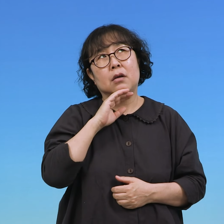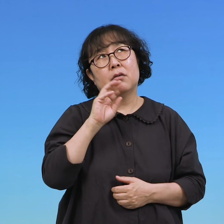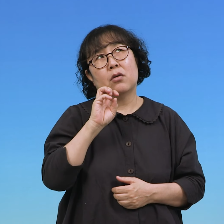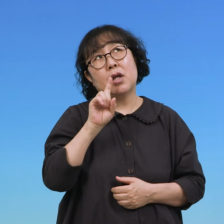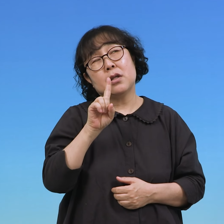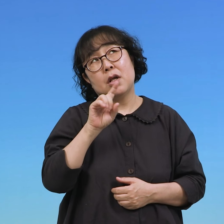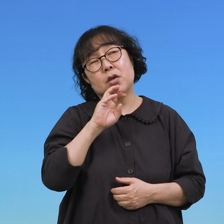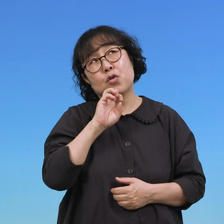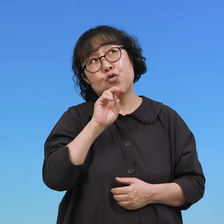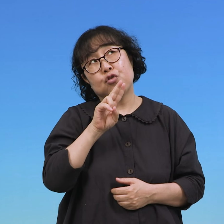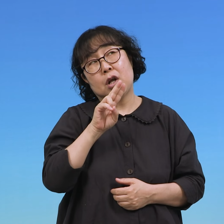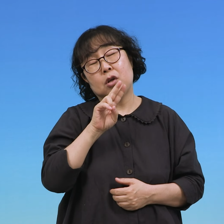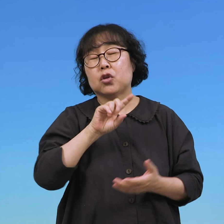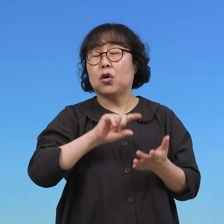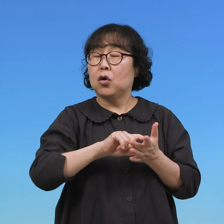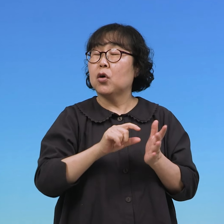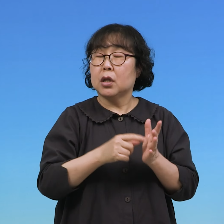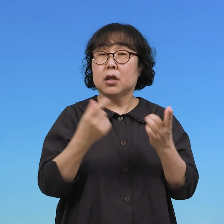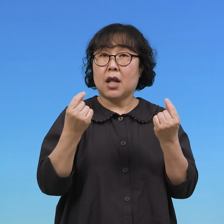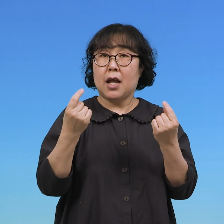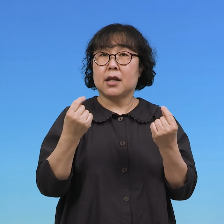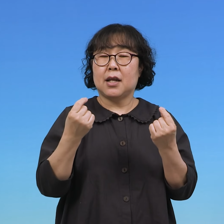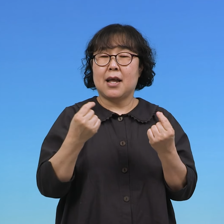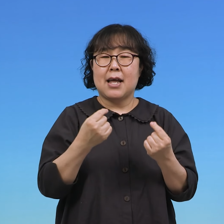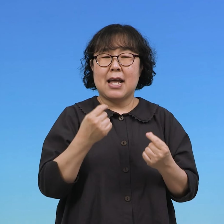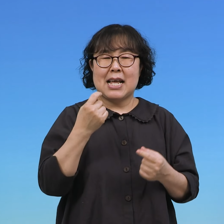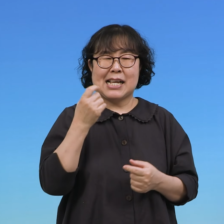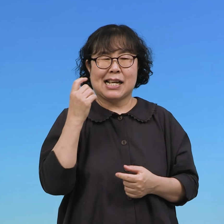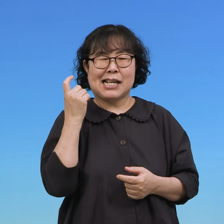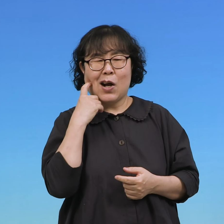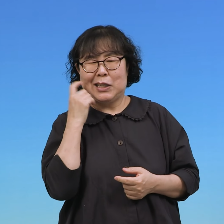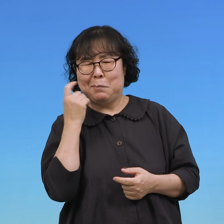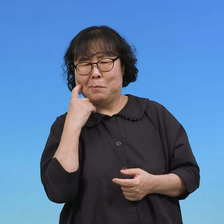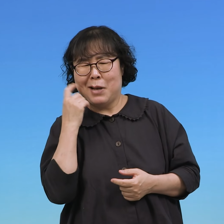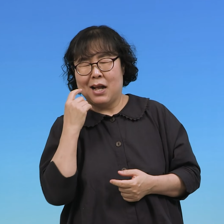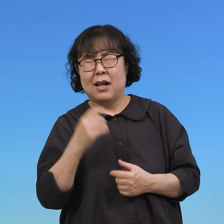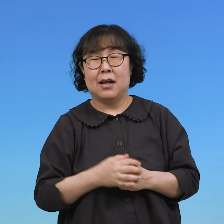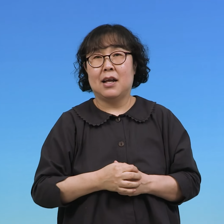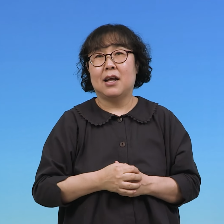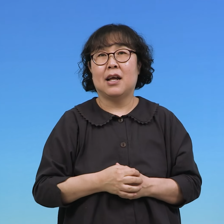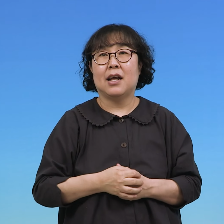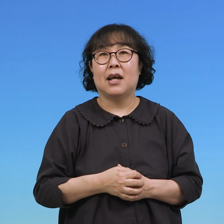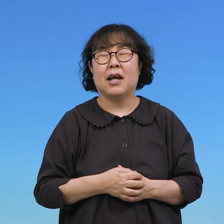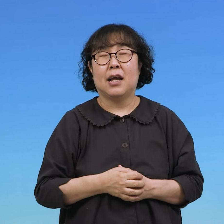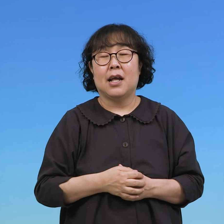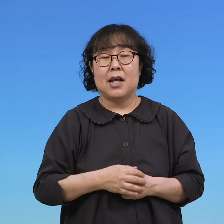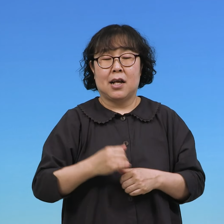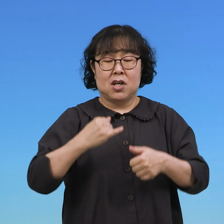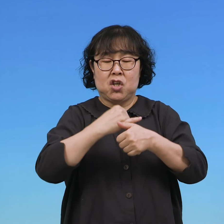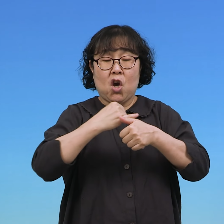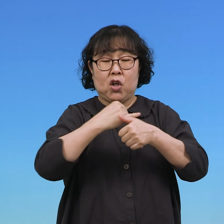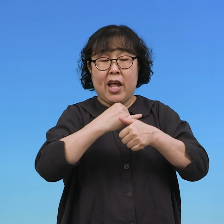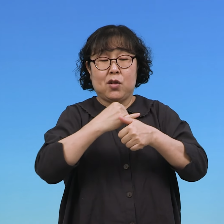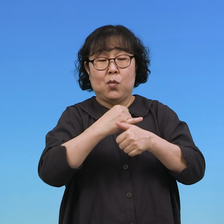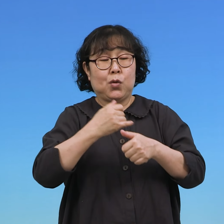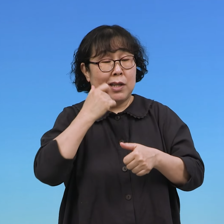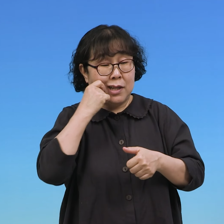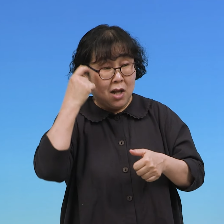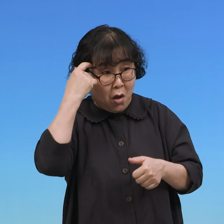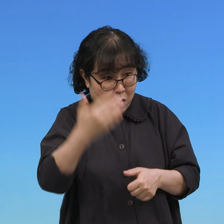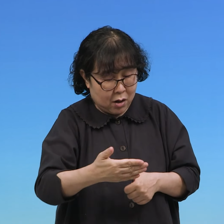31살이었던가 32살이었던가 그랬더니 에이 그러면서 연애도 안 해보셨어요? 그래서 많이 했지, 내가 얼마나 인기가